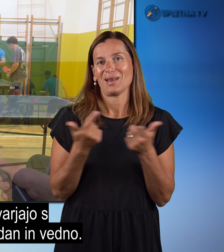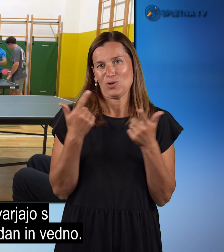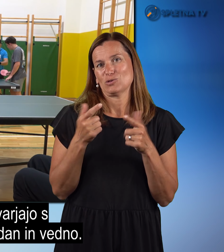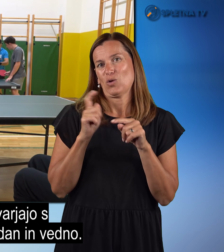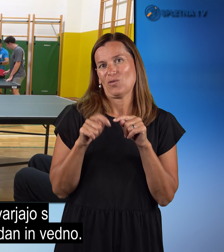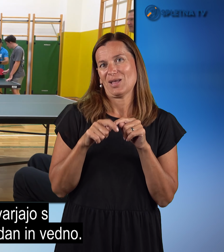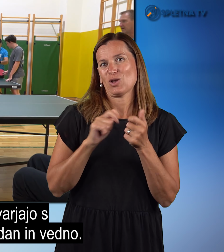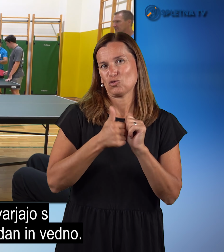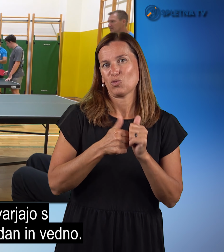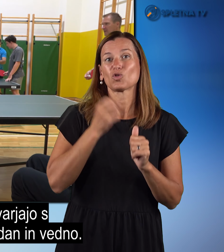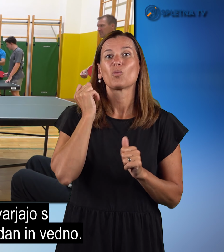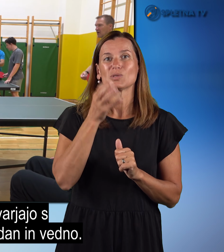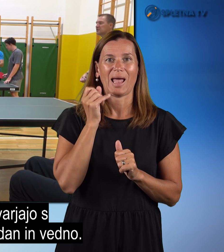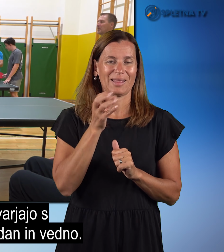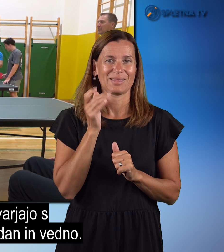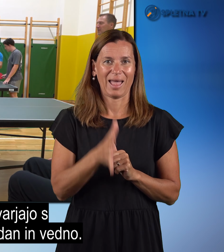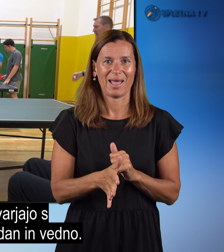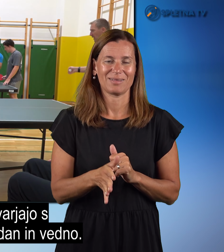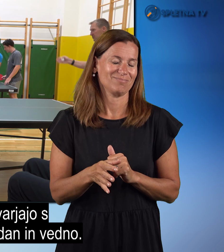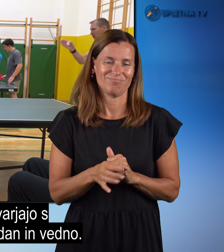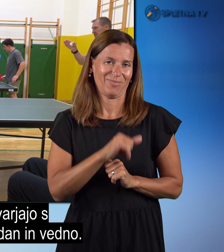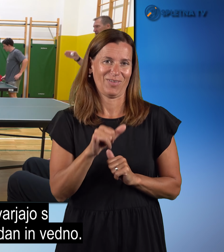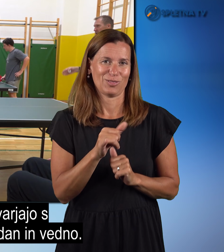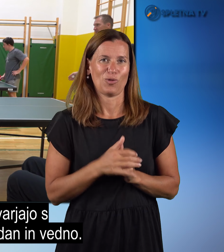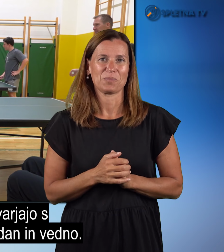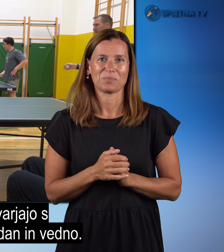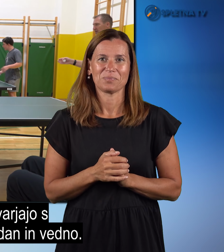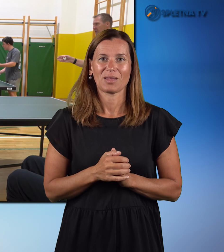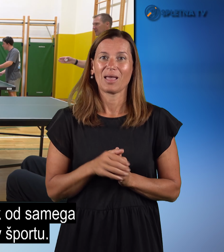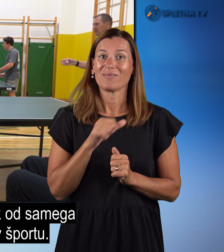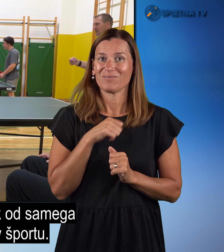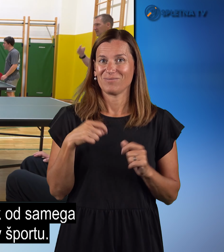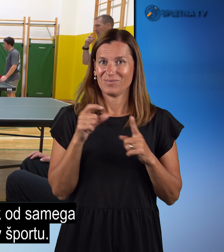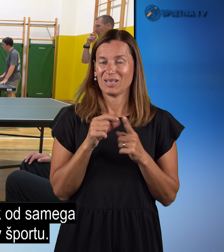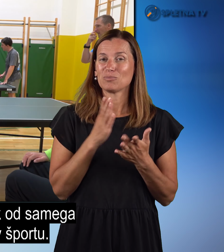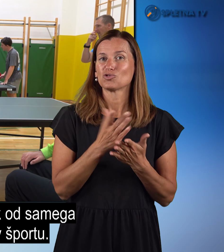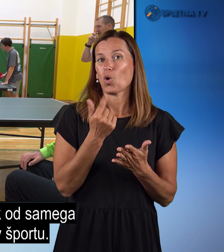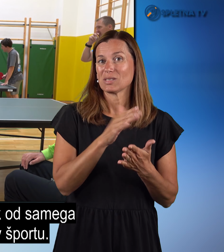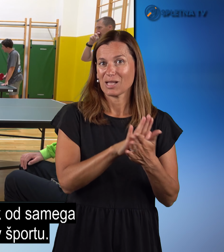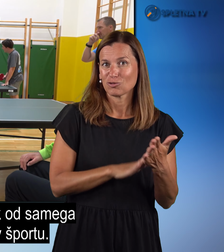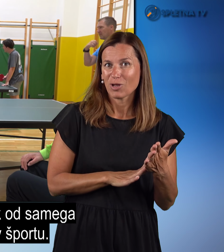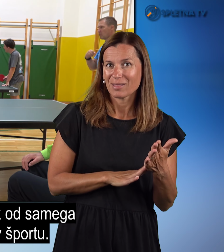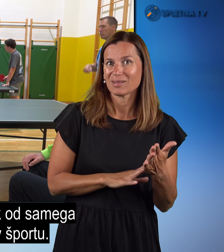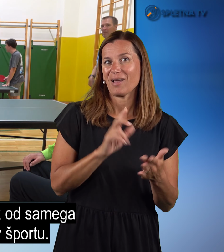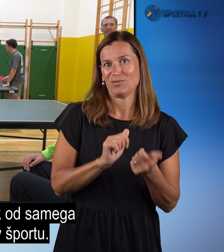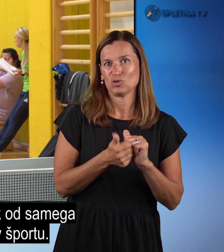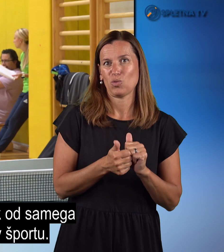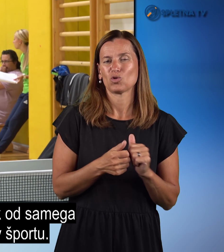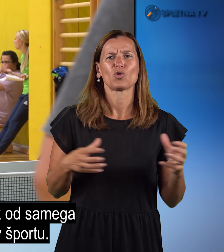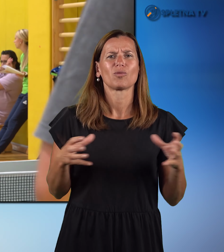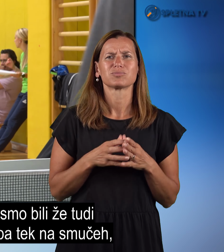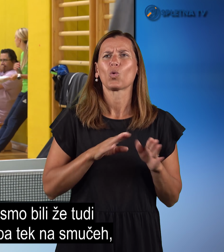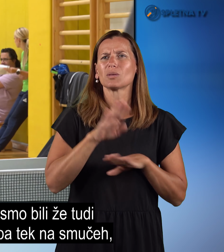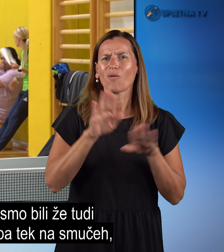lahko se ukvarjajo s športom vsak dan in skozi. Filip je že itak od samega začetka v